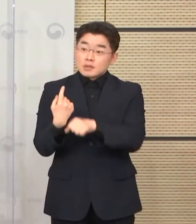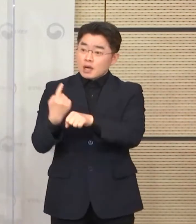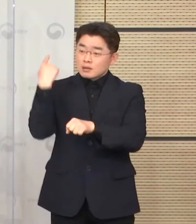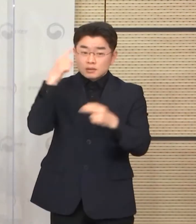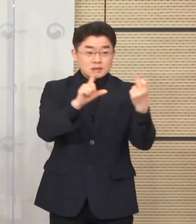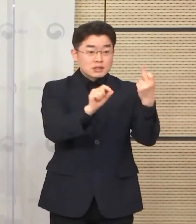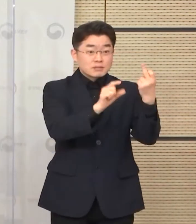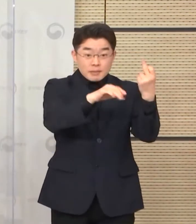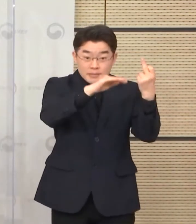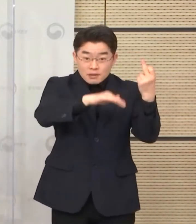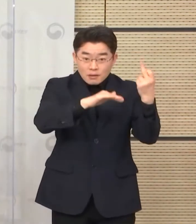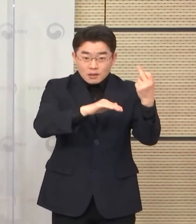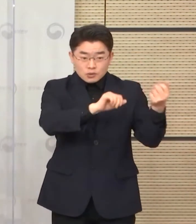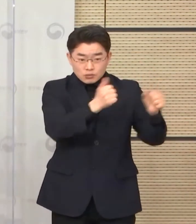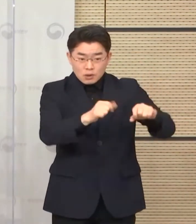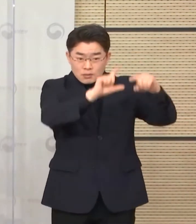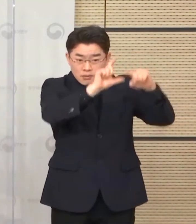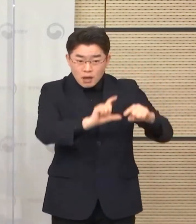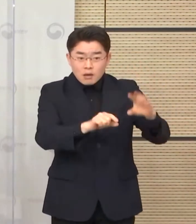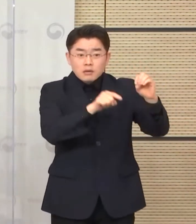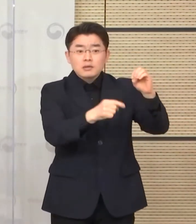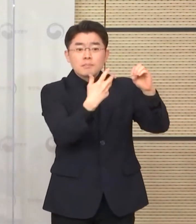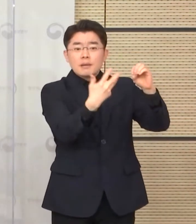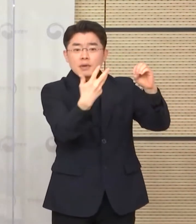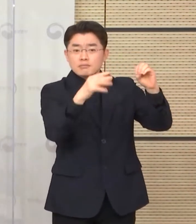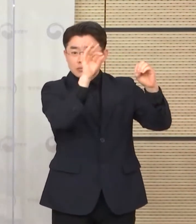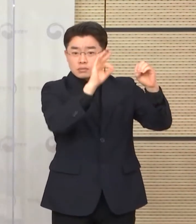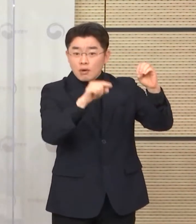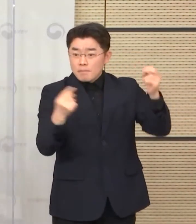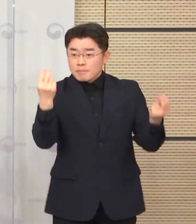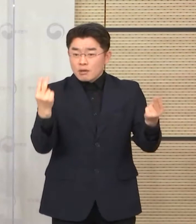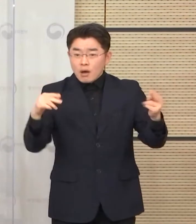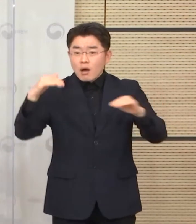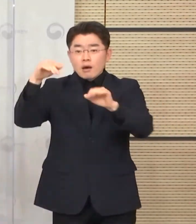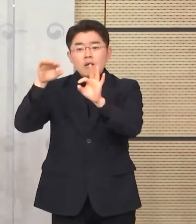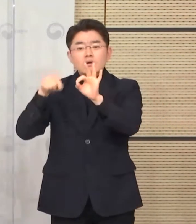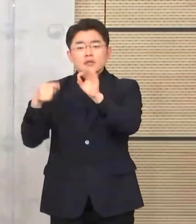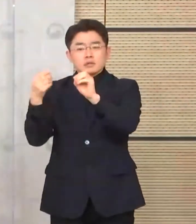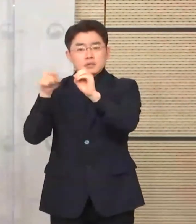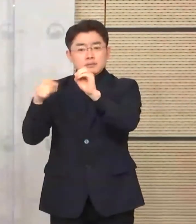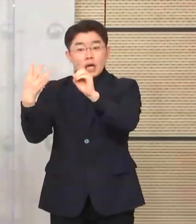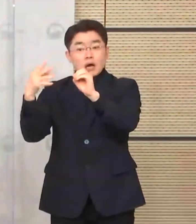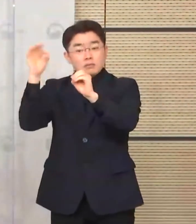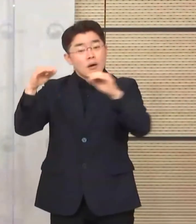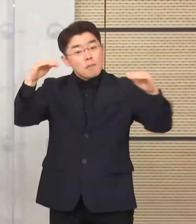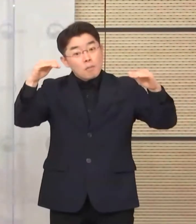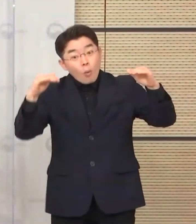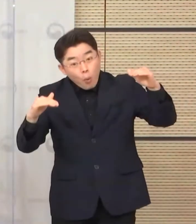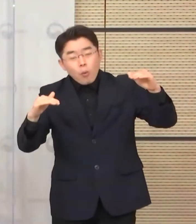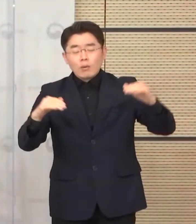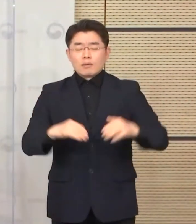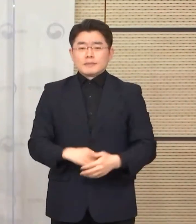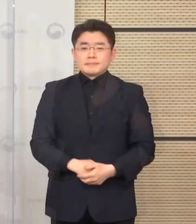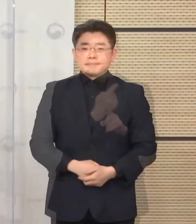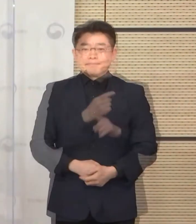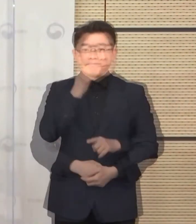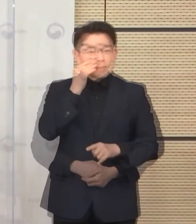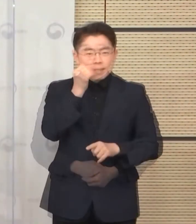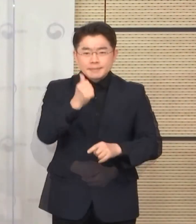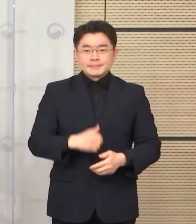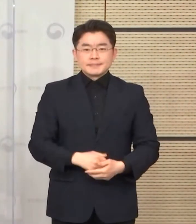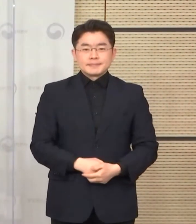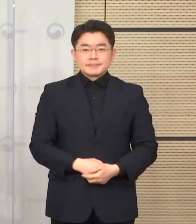12월말 기준 0.88% 와 비교하면 절반 수준으로 누적 지명 유리 낮아진 결과입니다